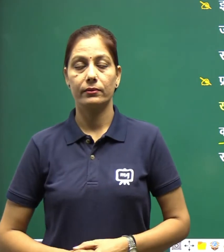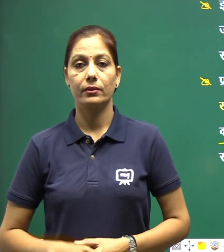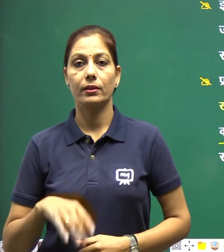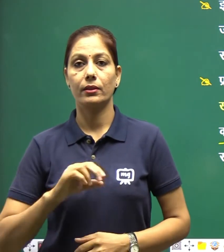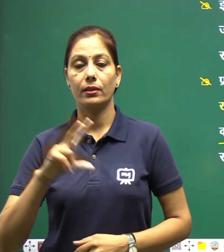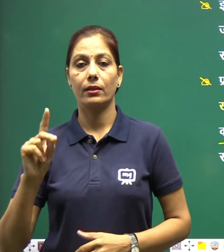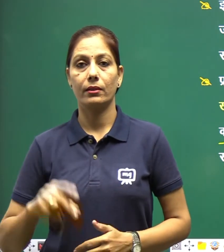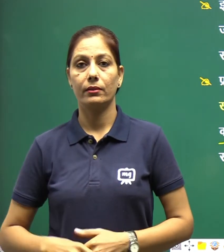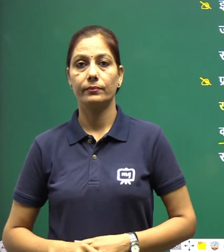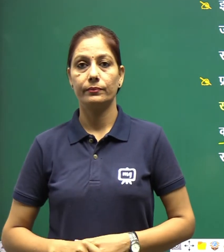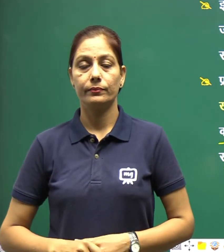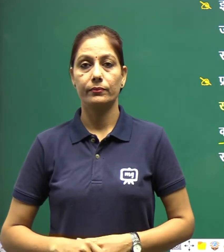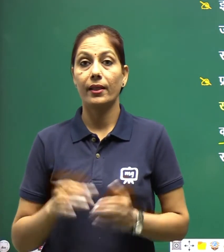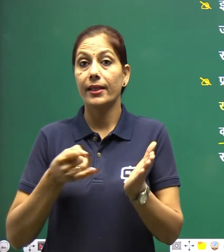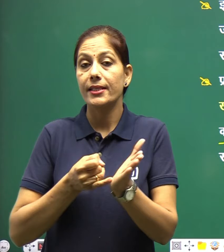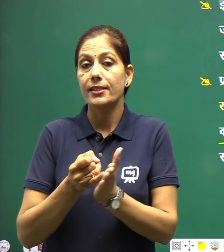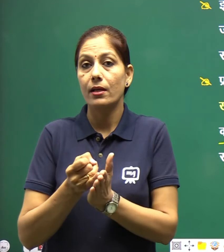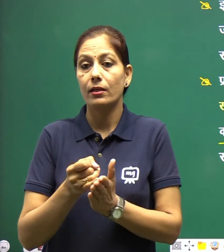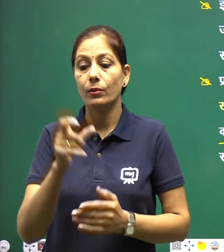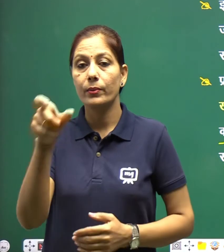तथा किसान के